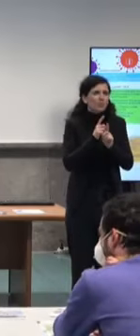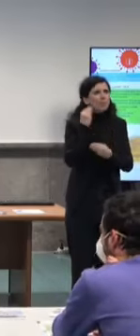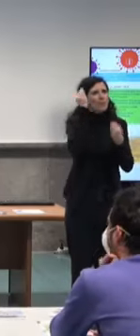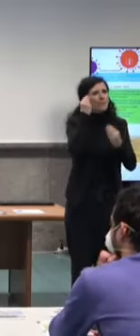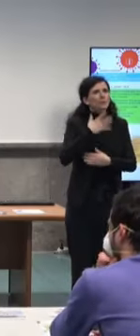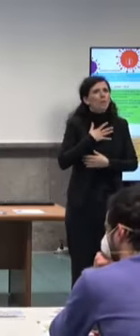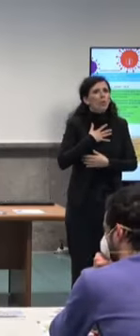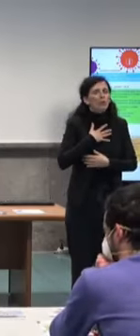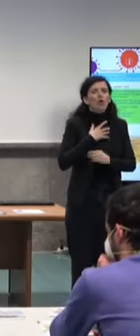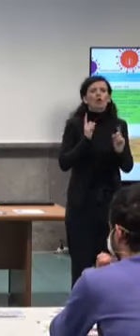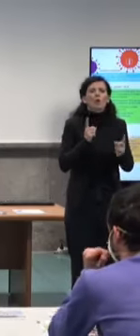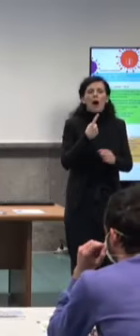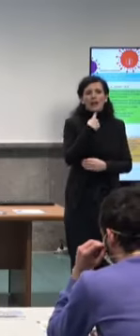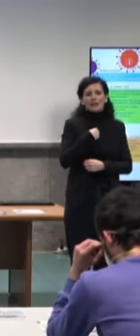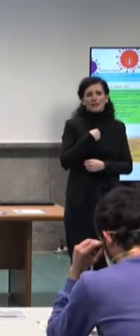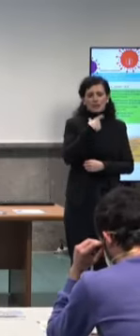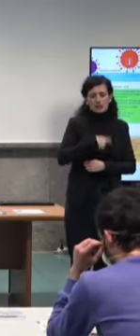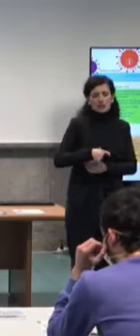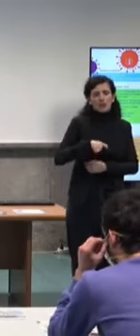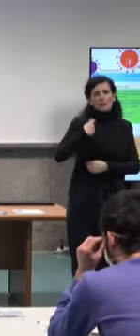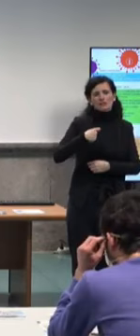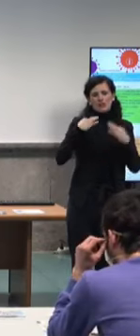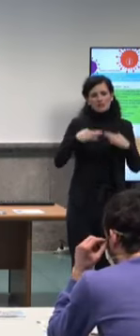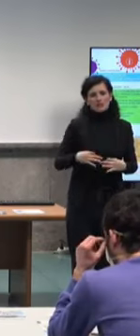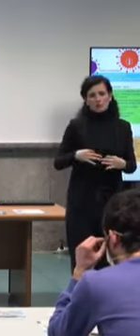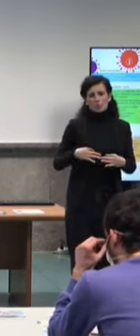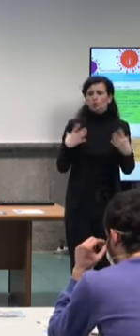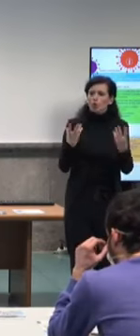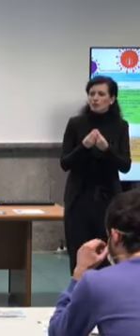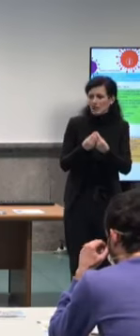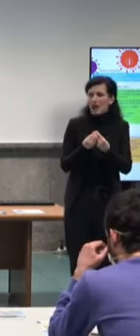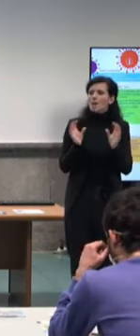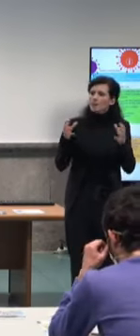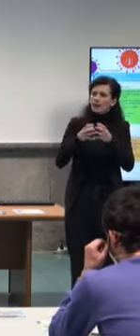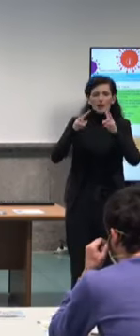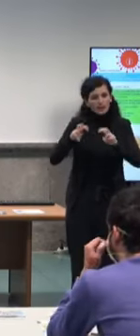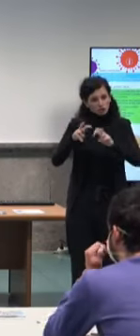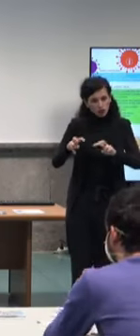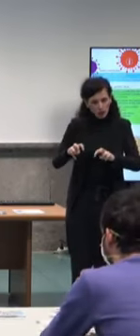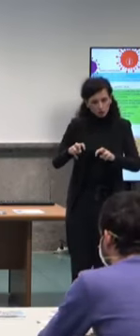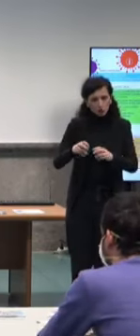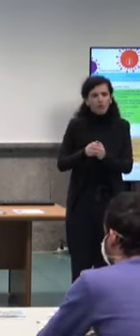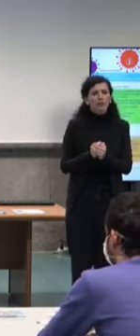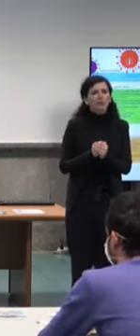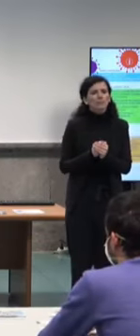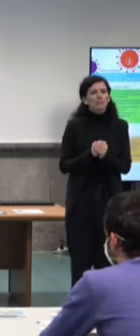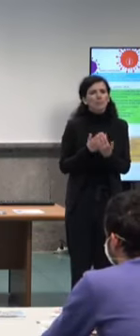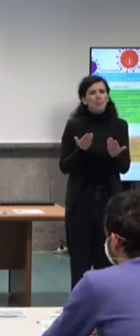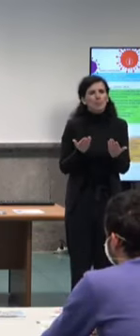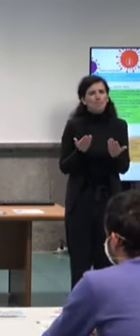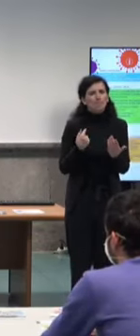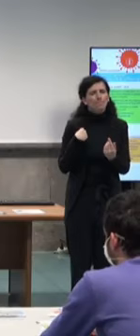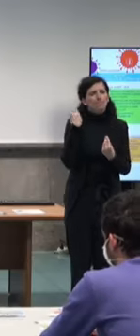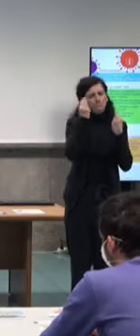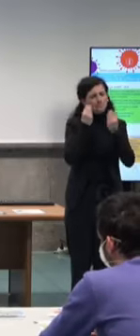e quindi a nome di tutti i nostri ricercatori noi riteniamo che al di là delle nostre impressioni personali sia